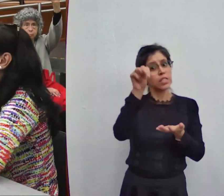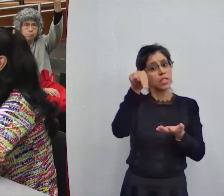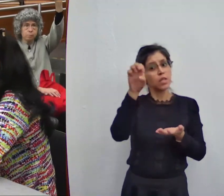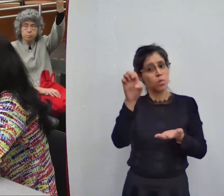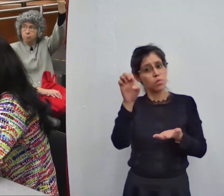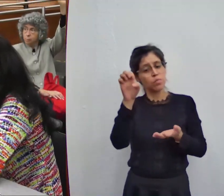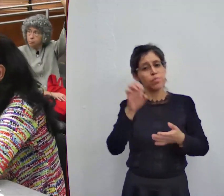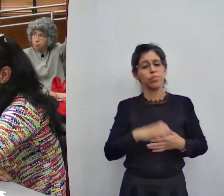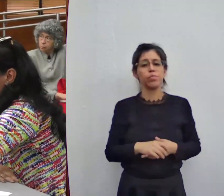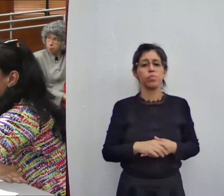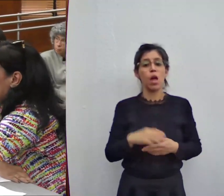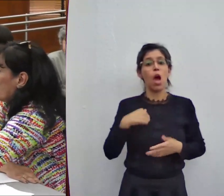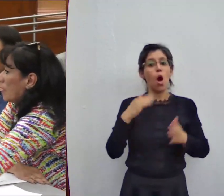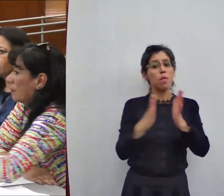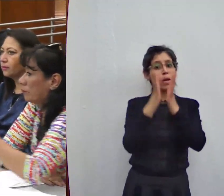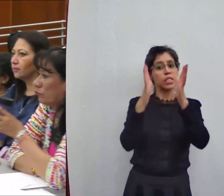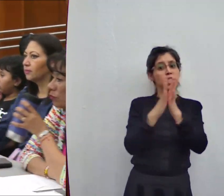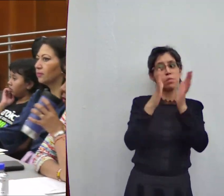lado?